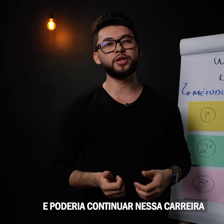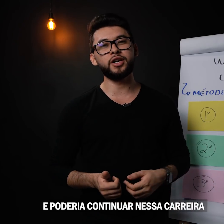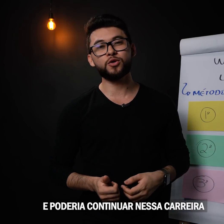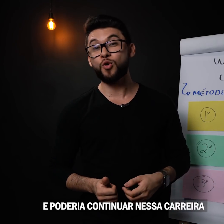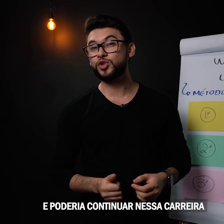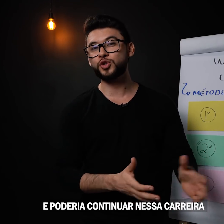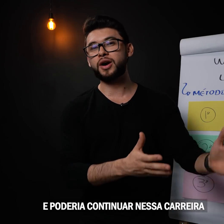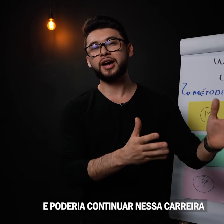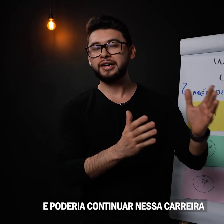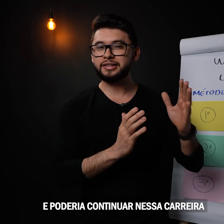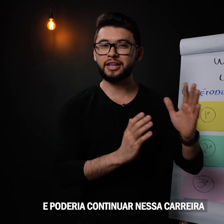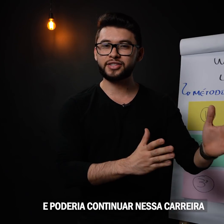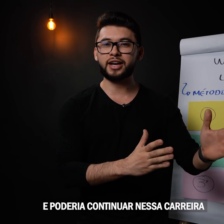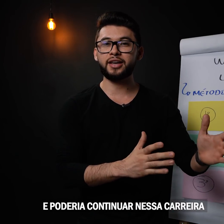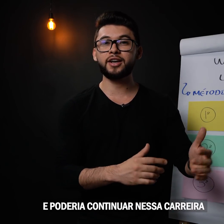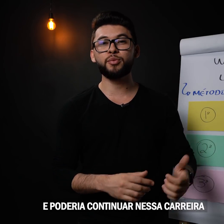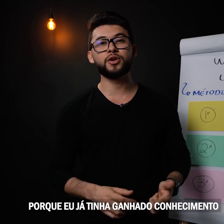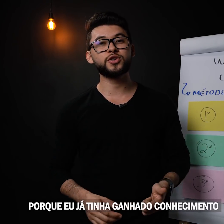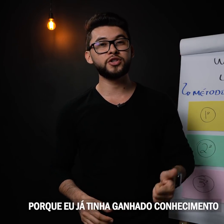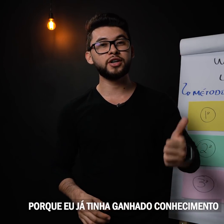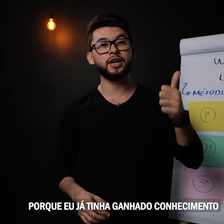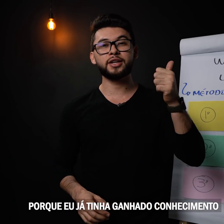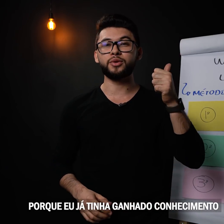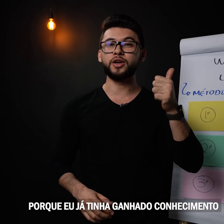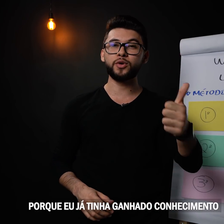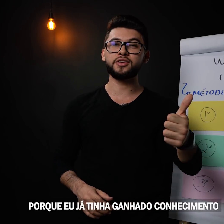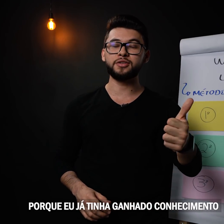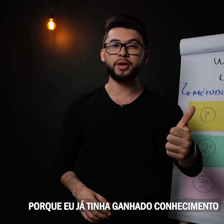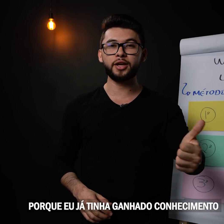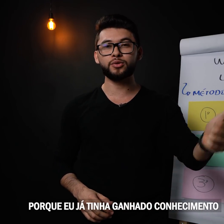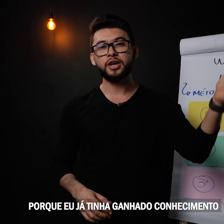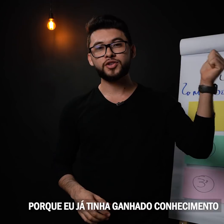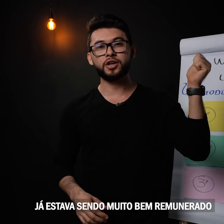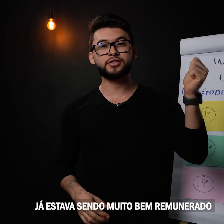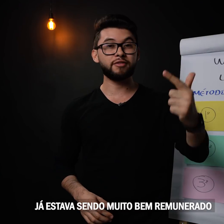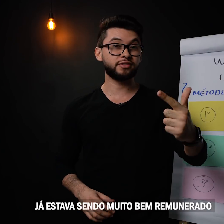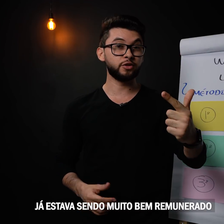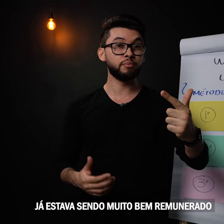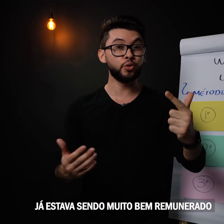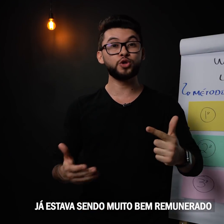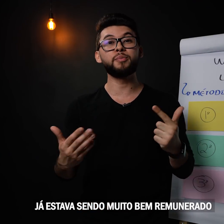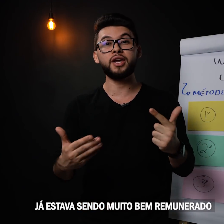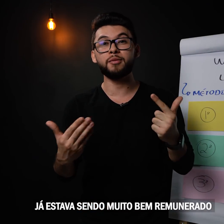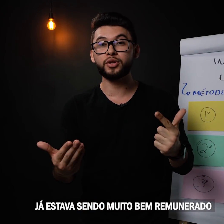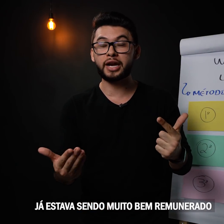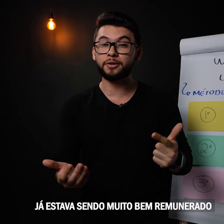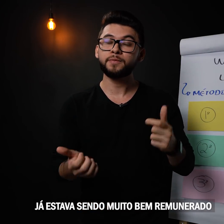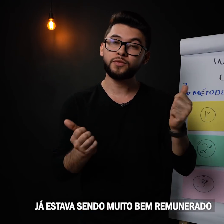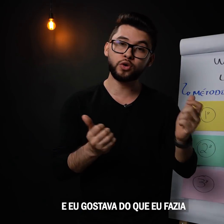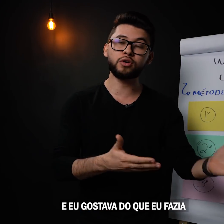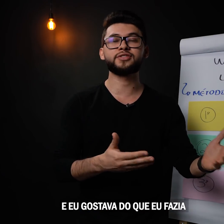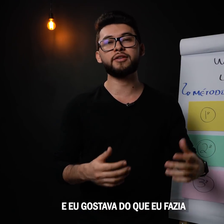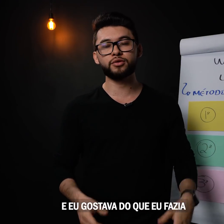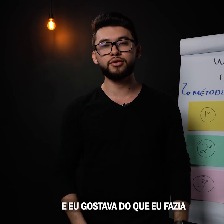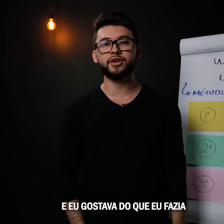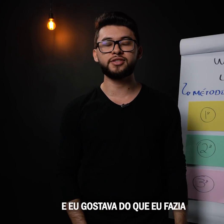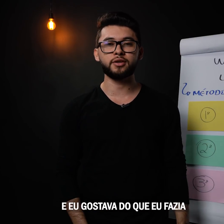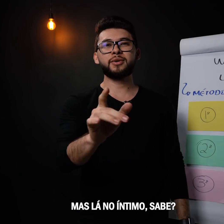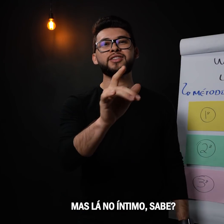poderia continuar nessa carreira porque eu já tinha ganhado reconhecimento, já estava sendo muito bem remunerado e eu gostava do que eu fazia. Mas lá